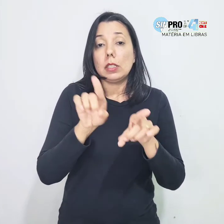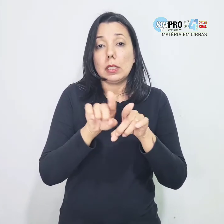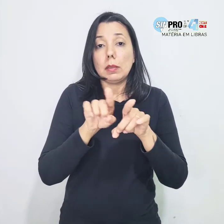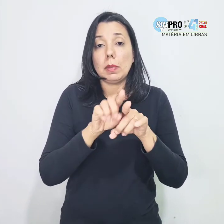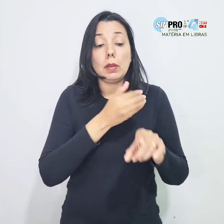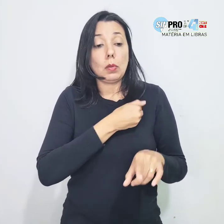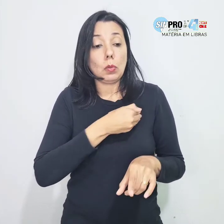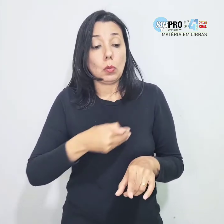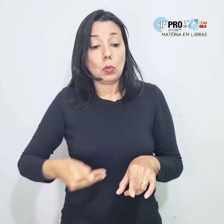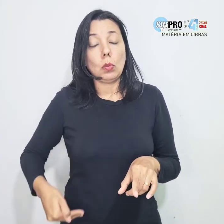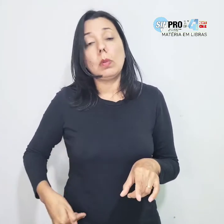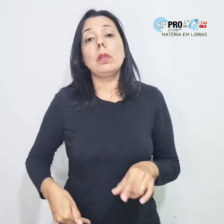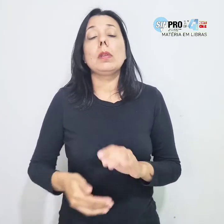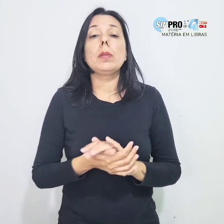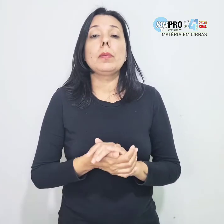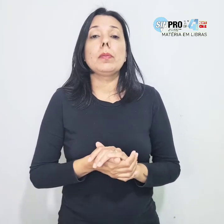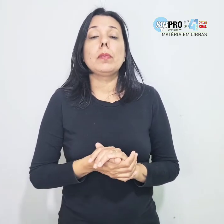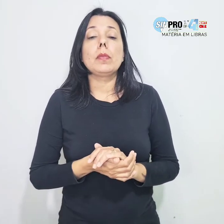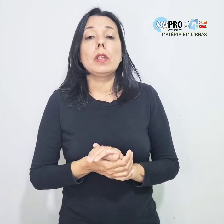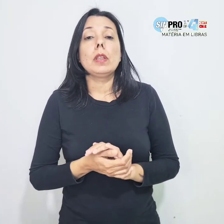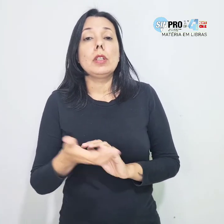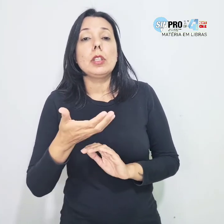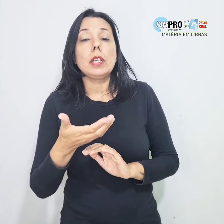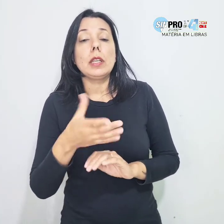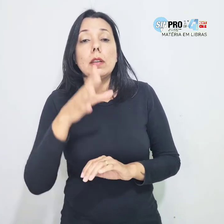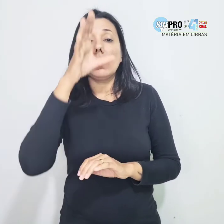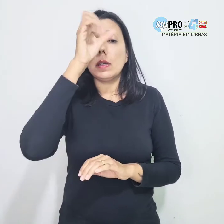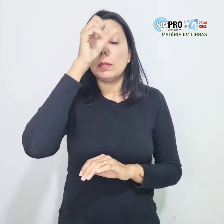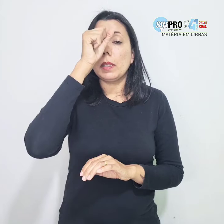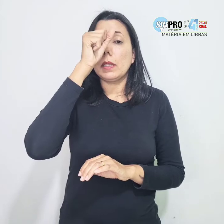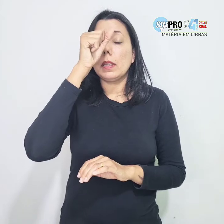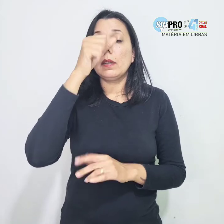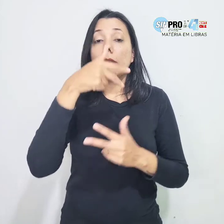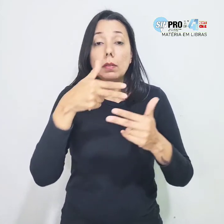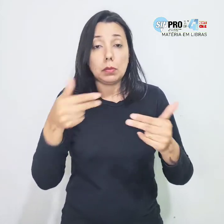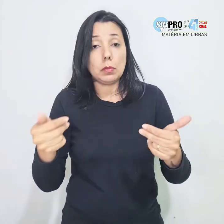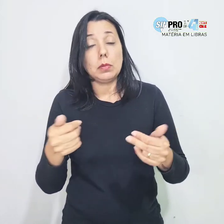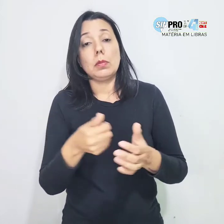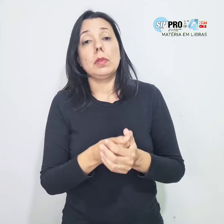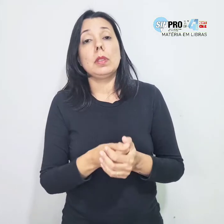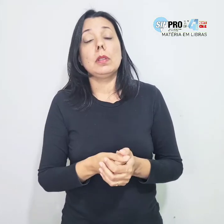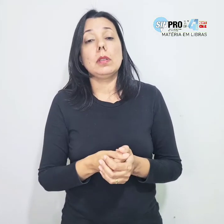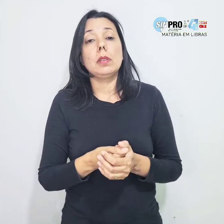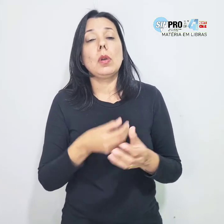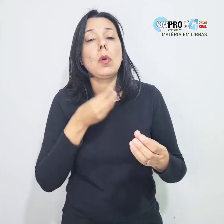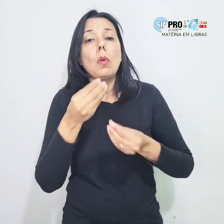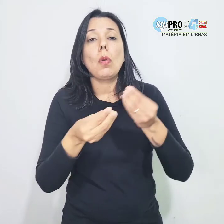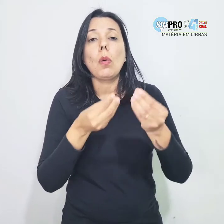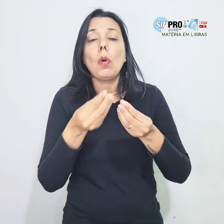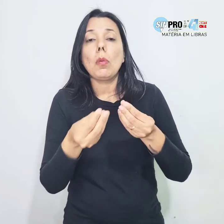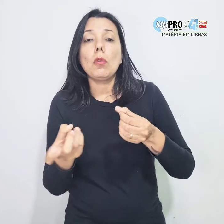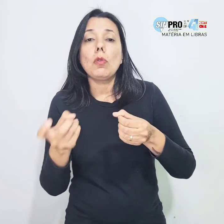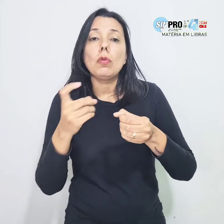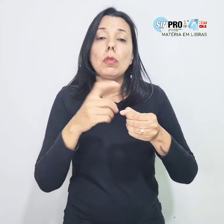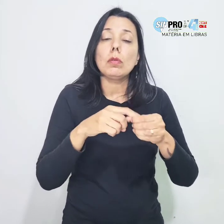autoridades na tentativa de se aprender lições sobre como tentar retomar uma vida